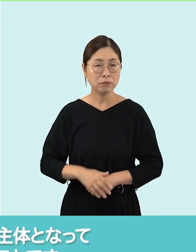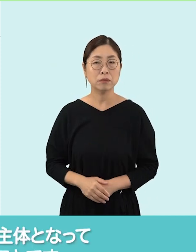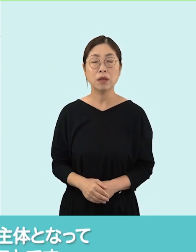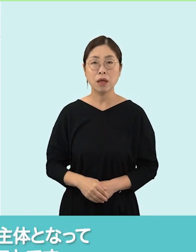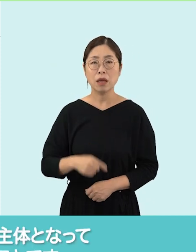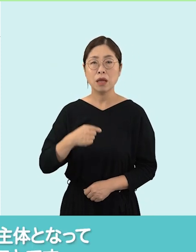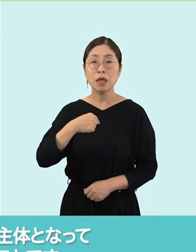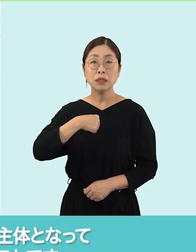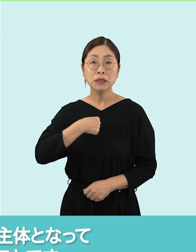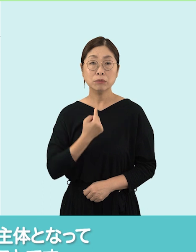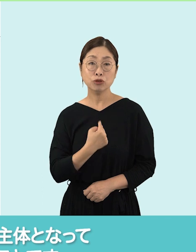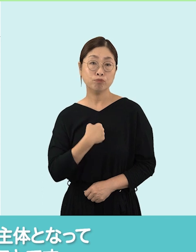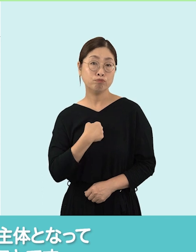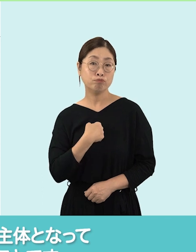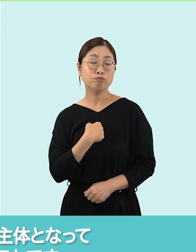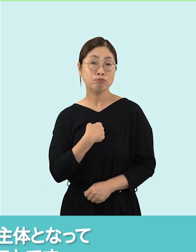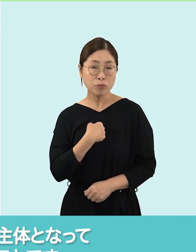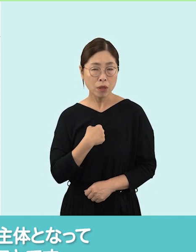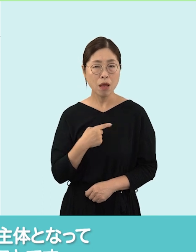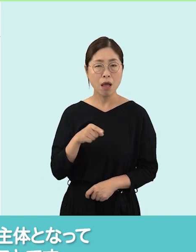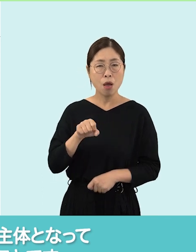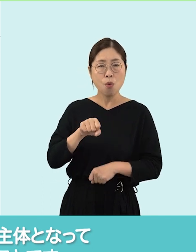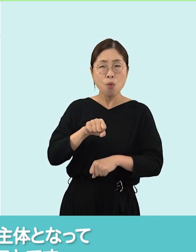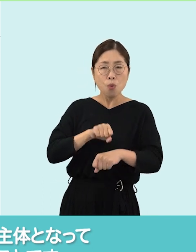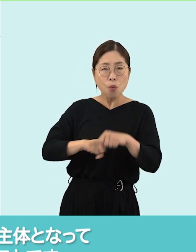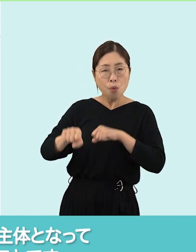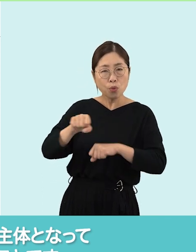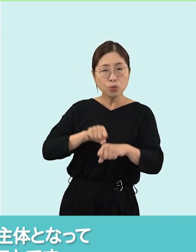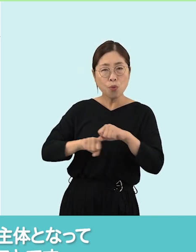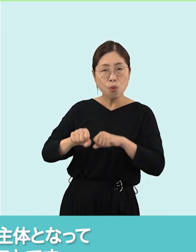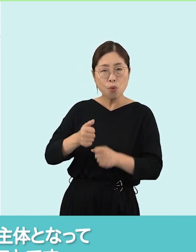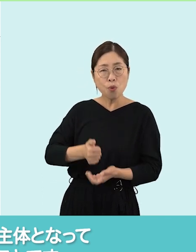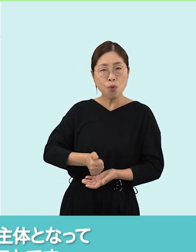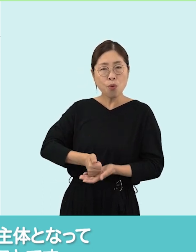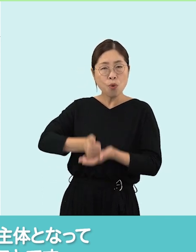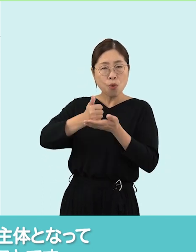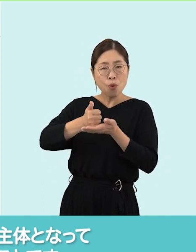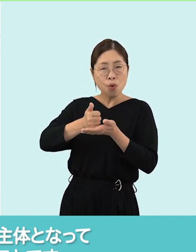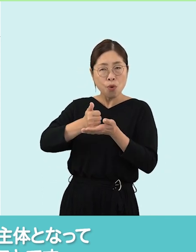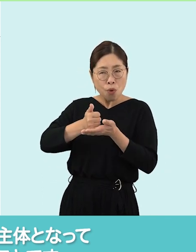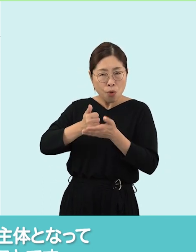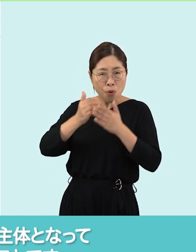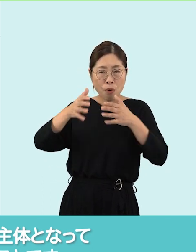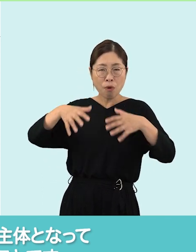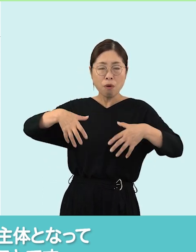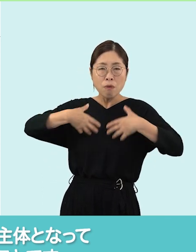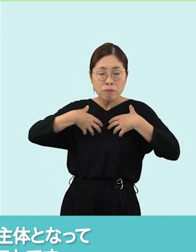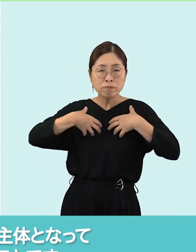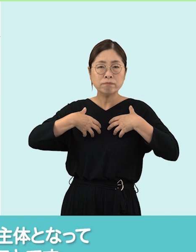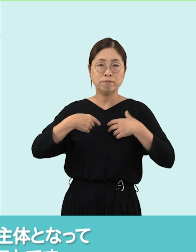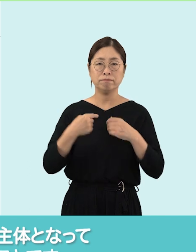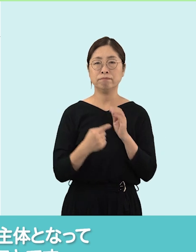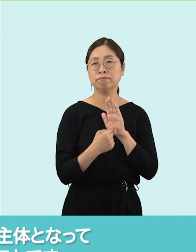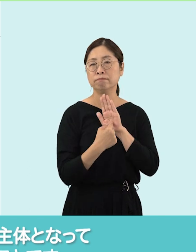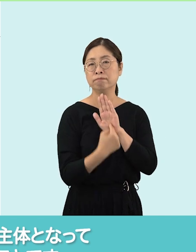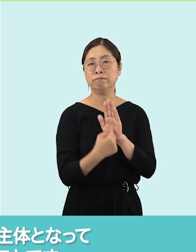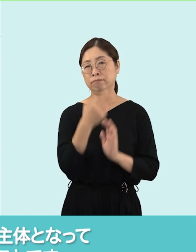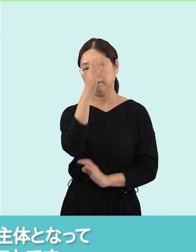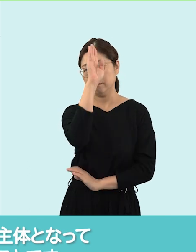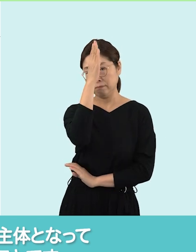これは、自分が行動の主体となって表現をする RS のことです。